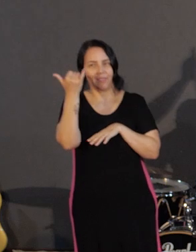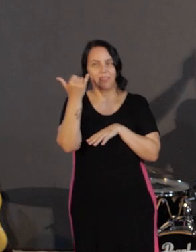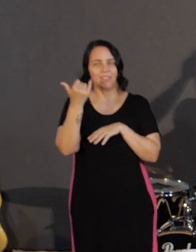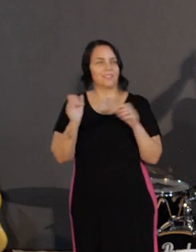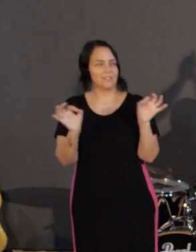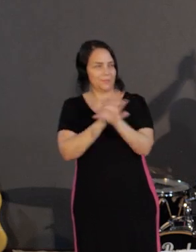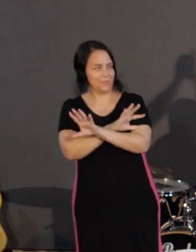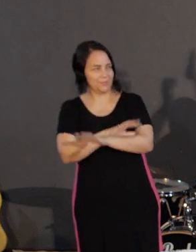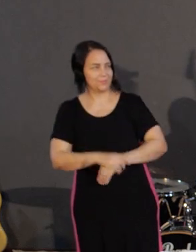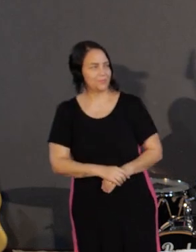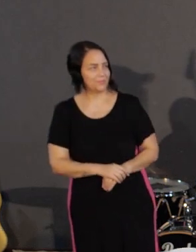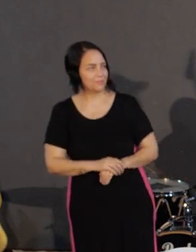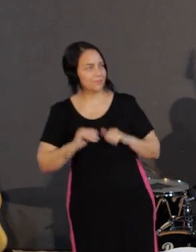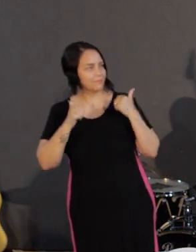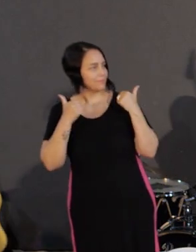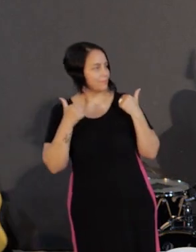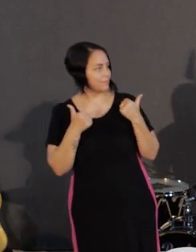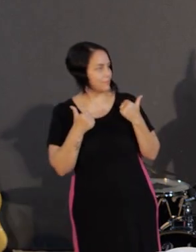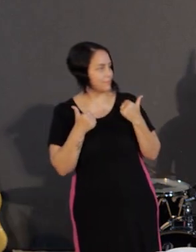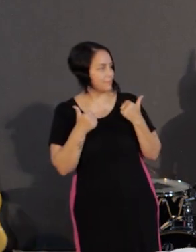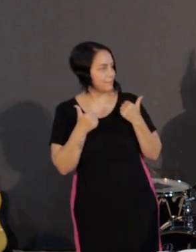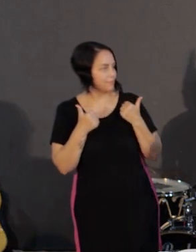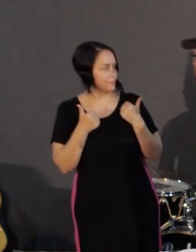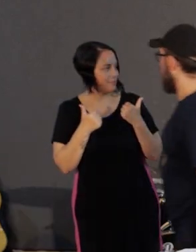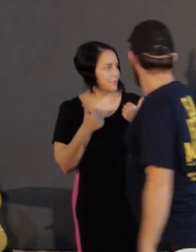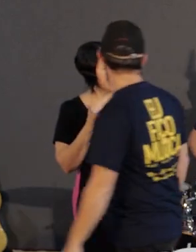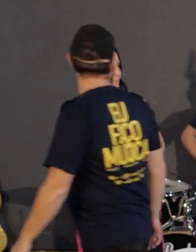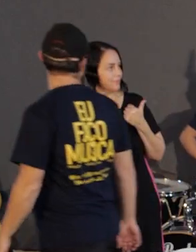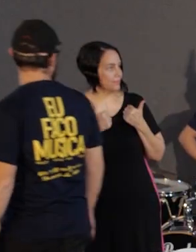nossa saideira. Tudo certo aí, rapaziada? Tá indo bom aí já?